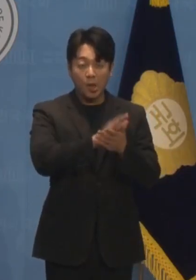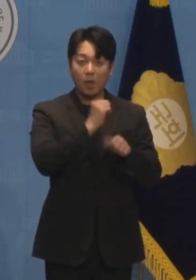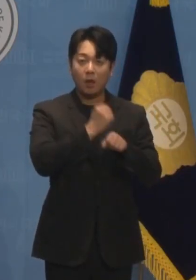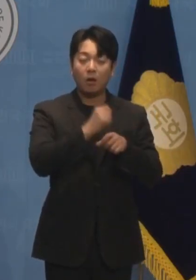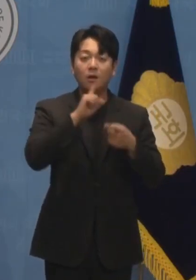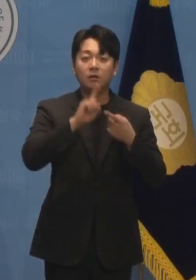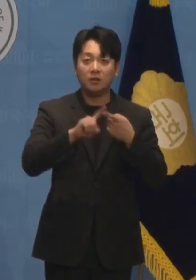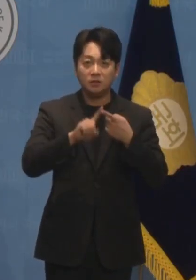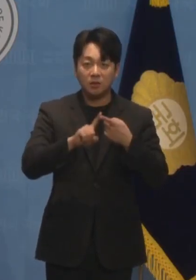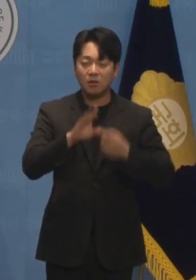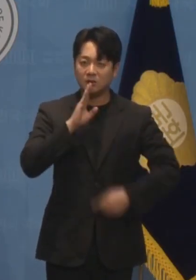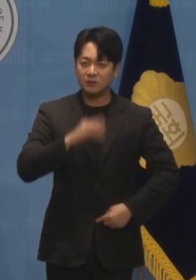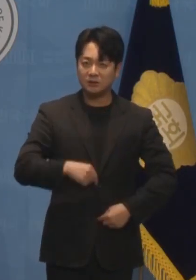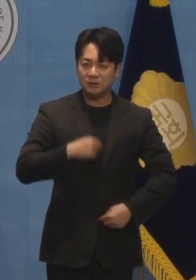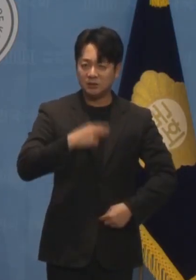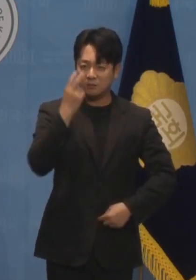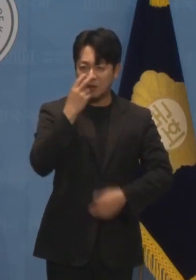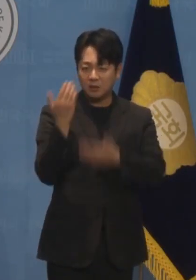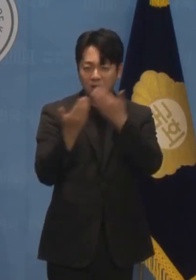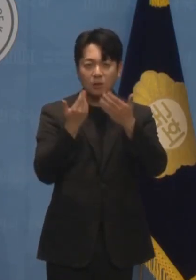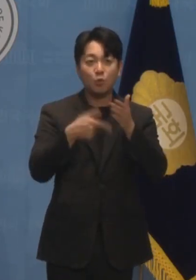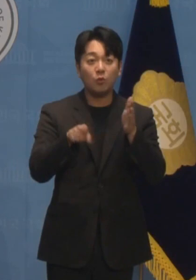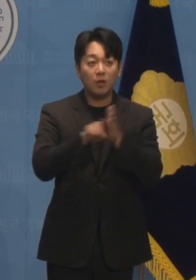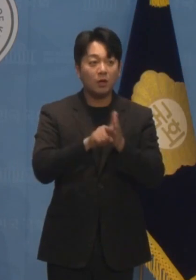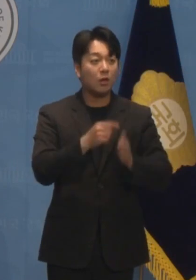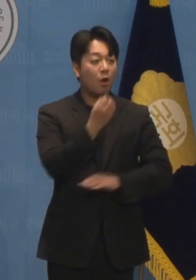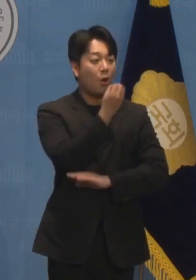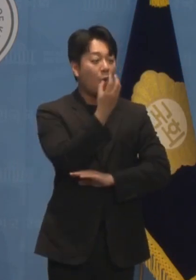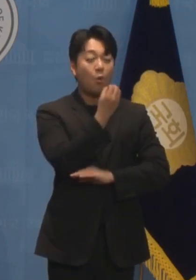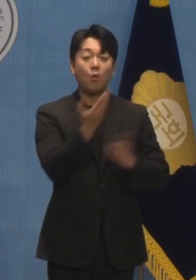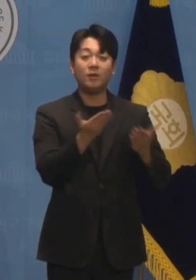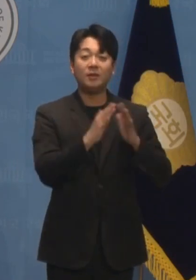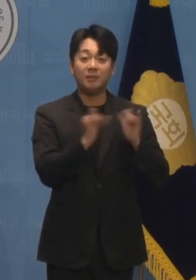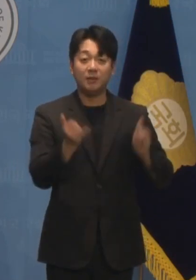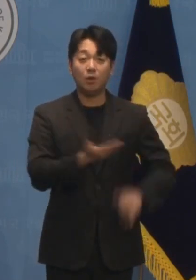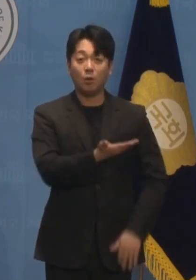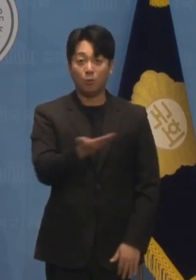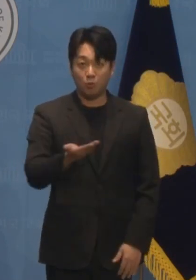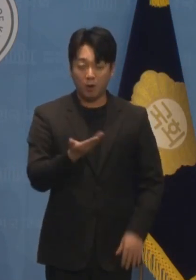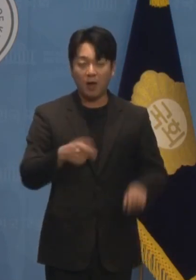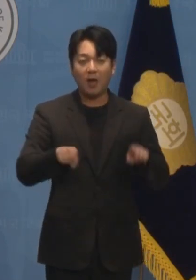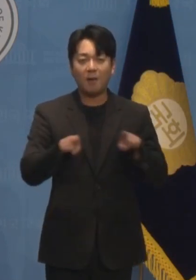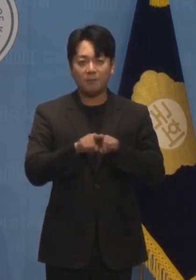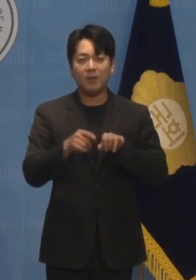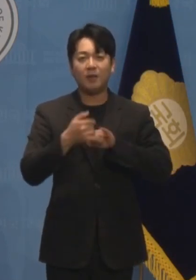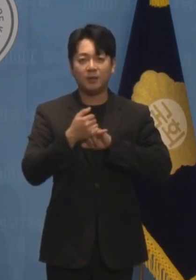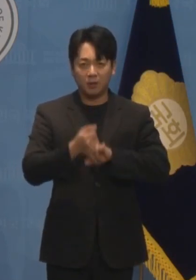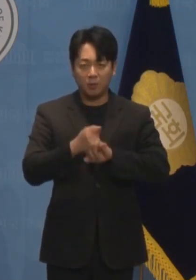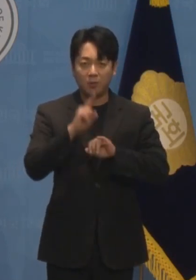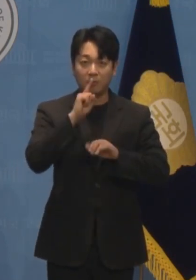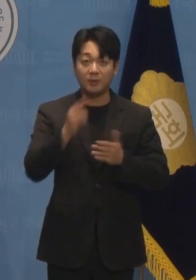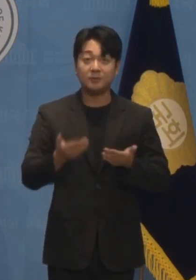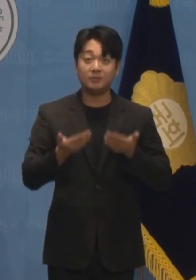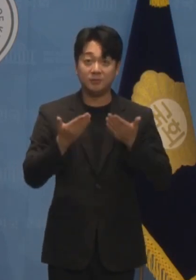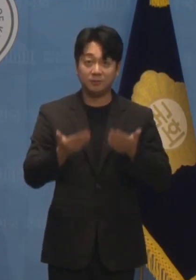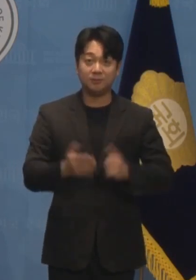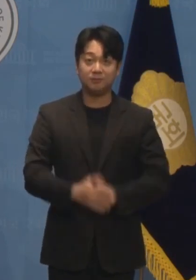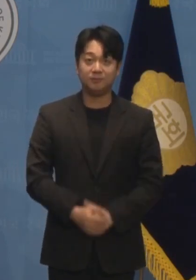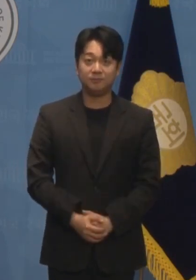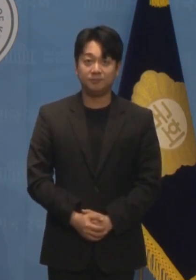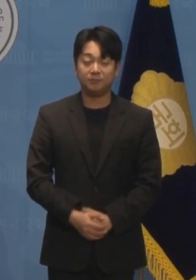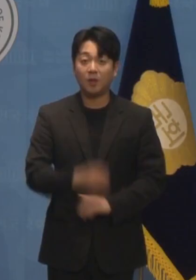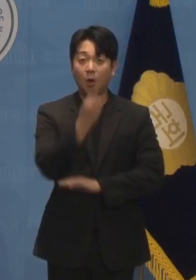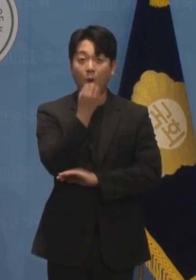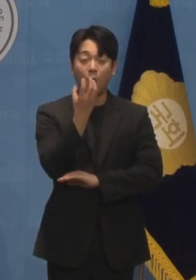또 진실을 밝히기 위해서 노력하는 모든 언론인들과 함께 하겠다는 말씀을 드리겠습니다. 예, 저희 공보단의